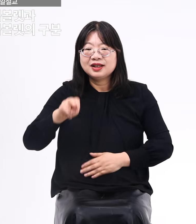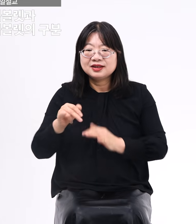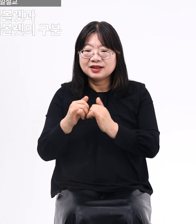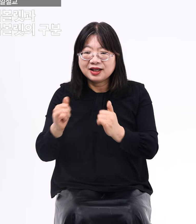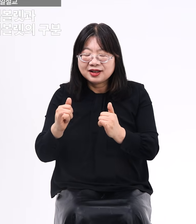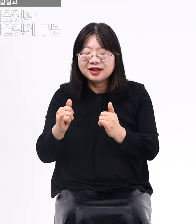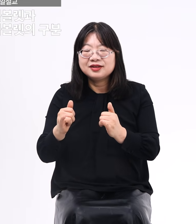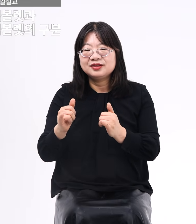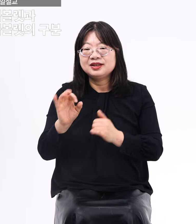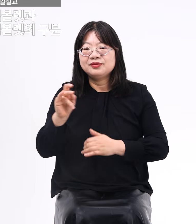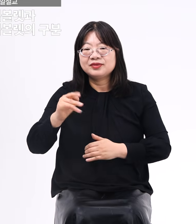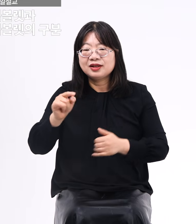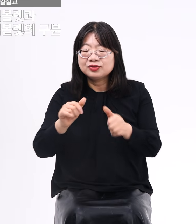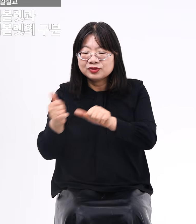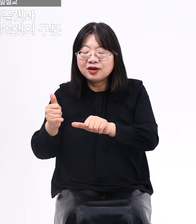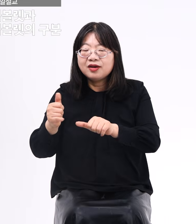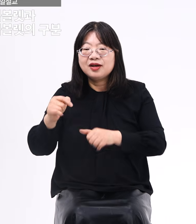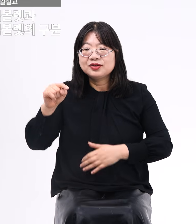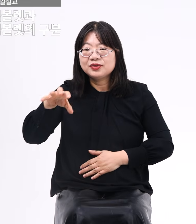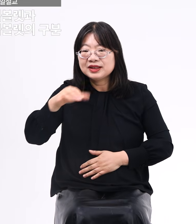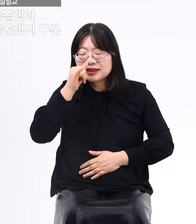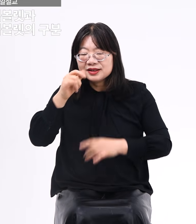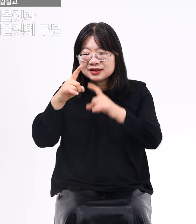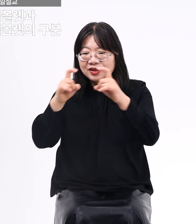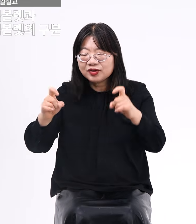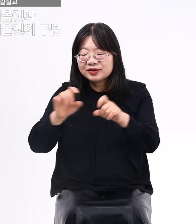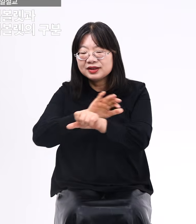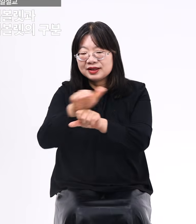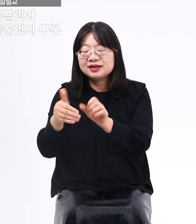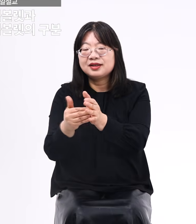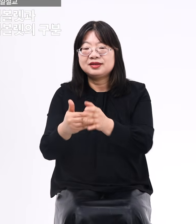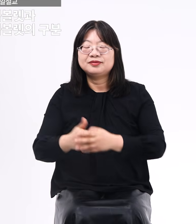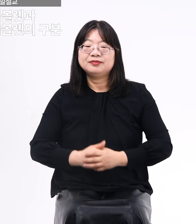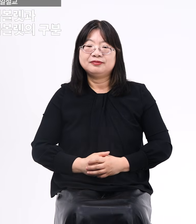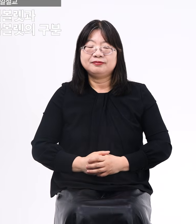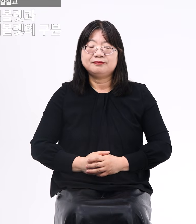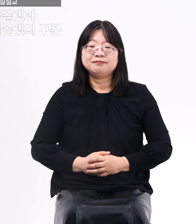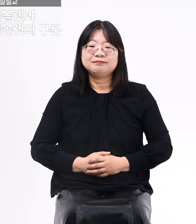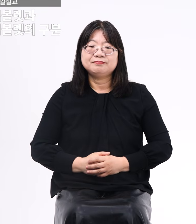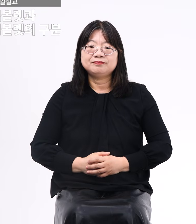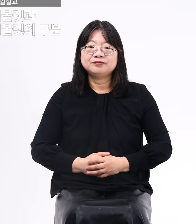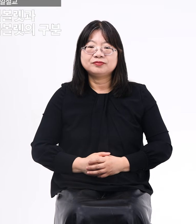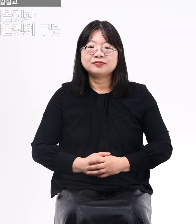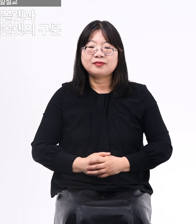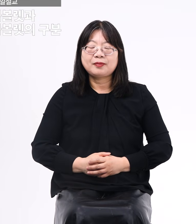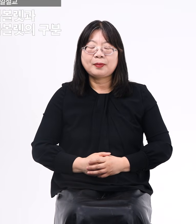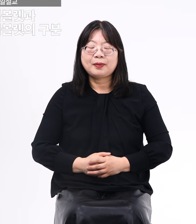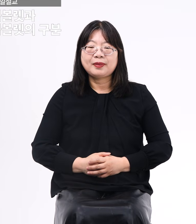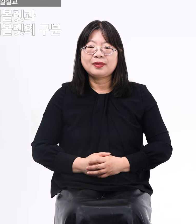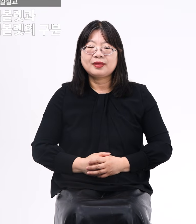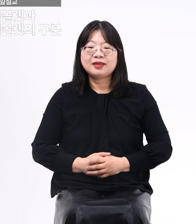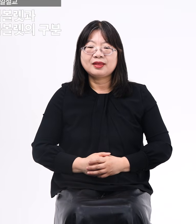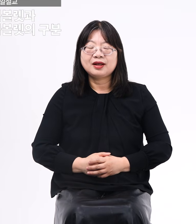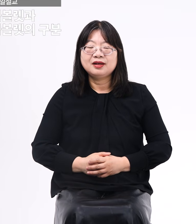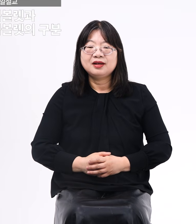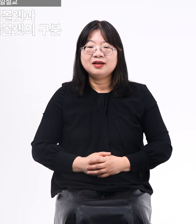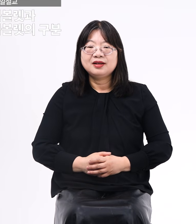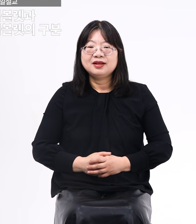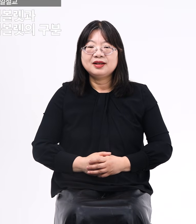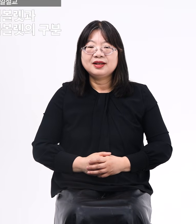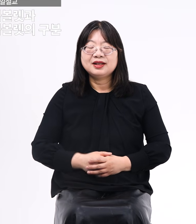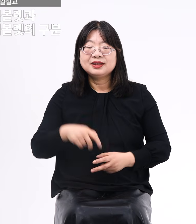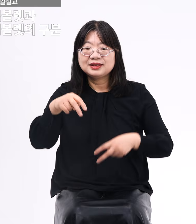입다가 죽음에 길르앗에 있는 그의 성읍에 장사되었더라. 여느 사사의 죽음 끝에는 반드시